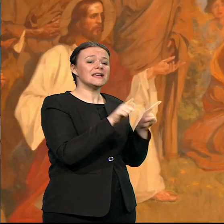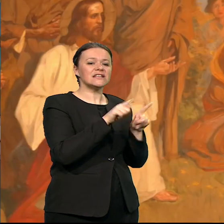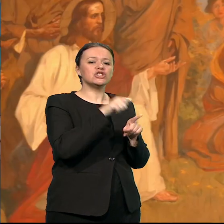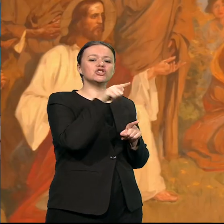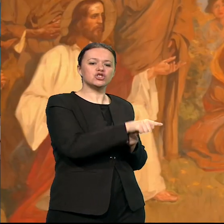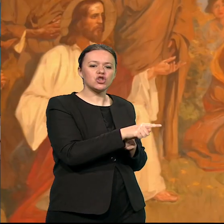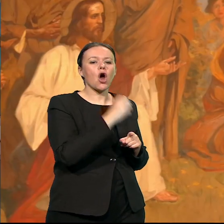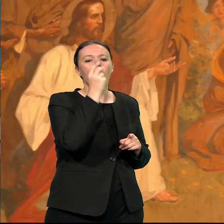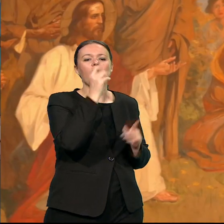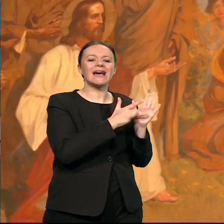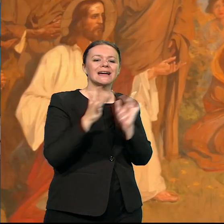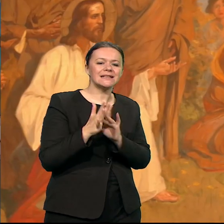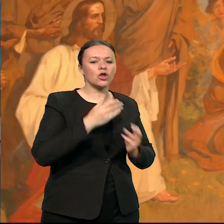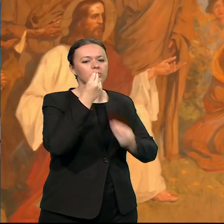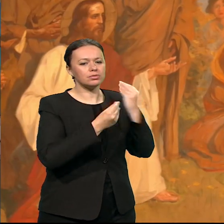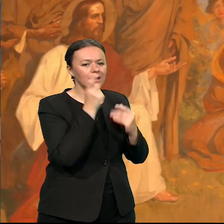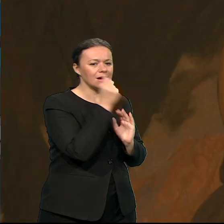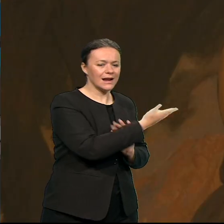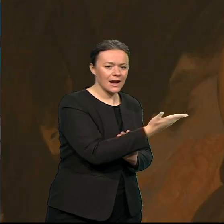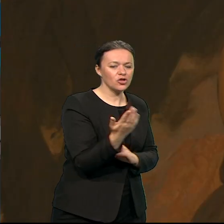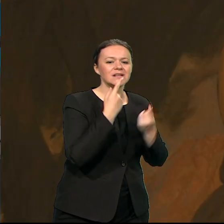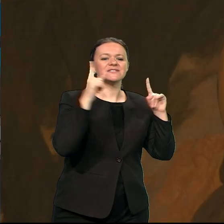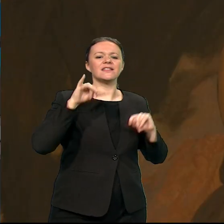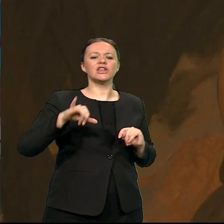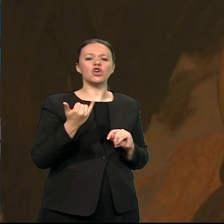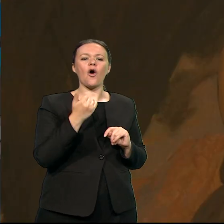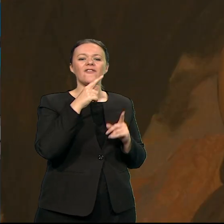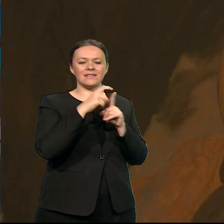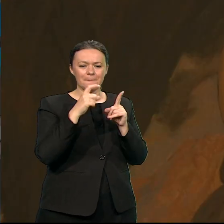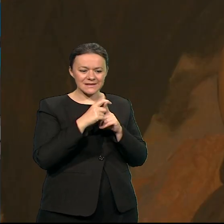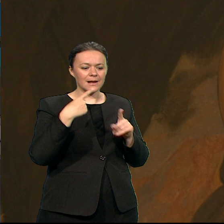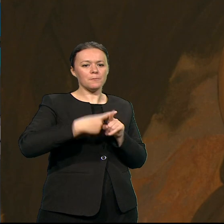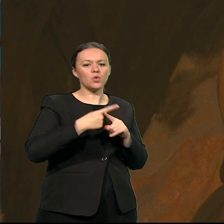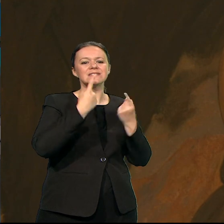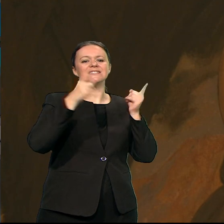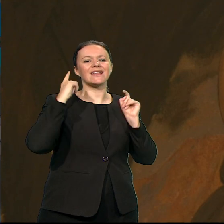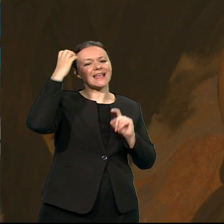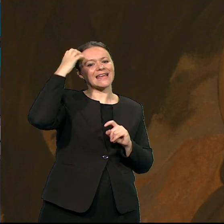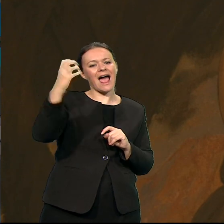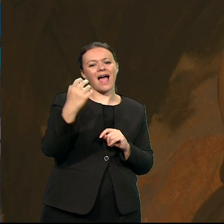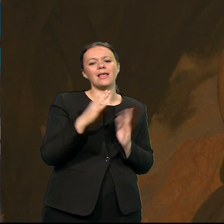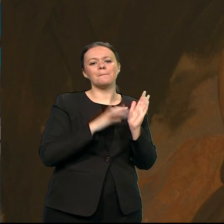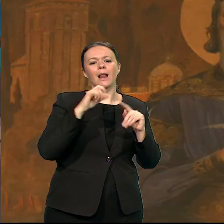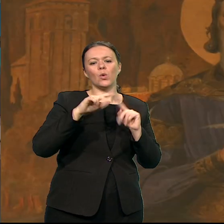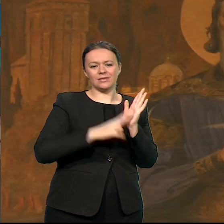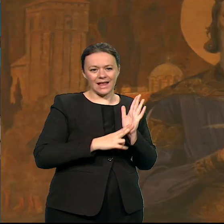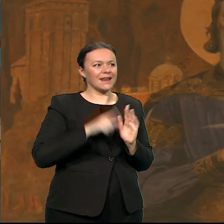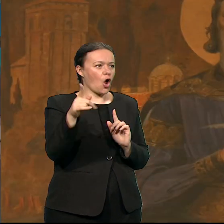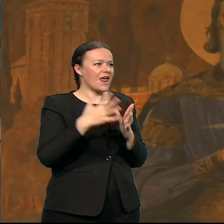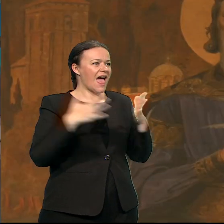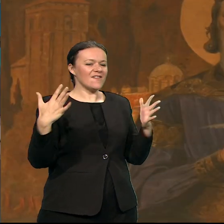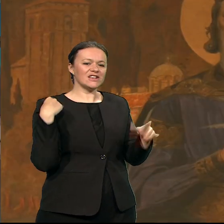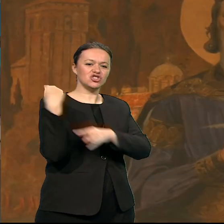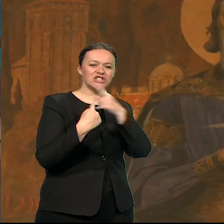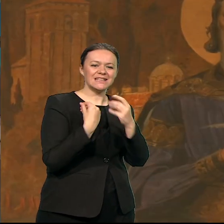kako propoveda narodu, Sveti Jovan Damaskin, crkveni himnograf i Sveti kralj srpski Milutin kao najveći zadužbinar u